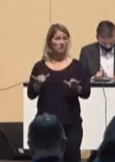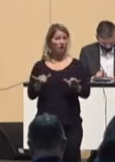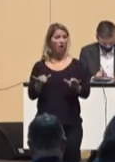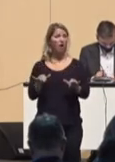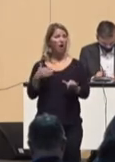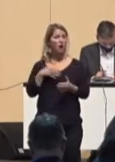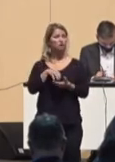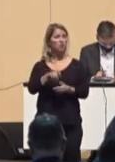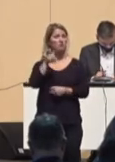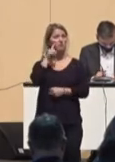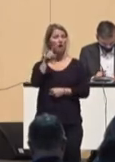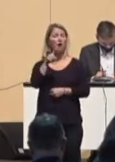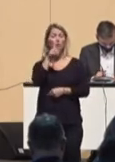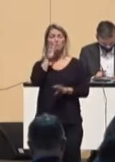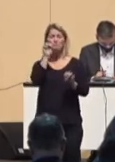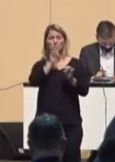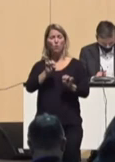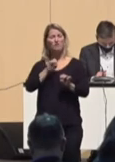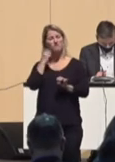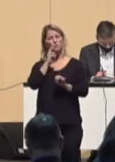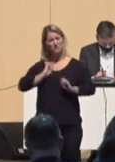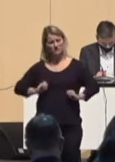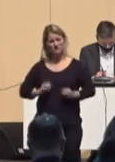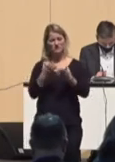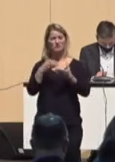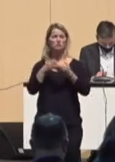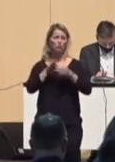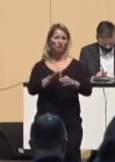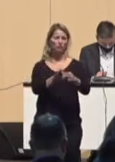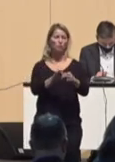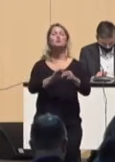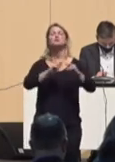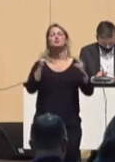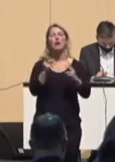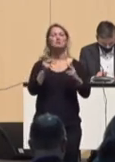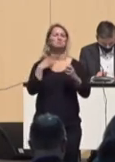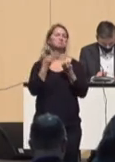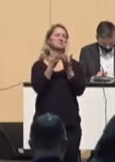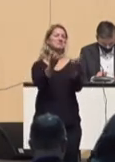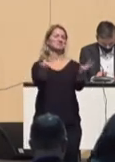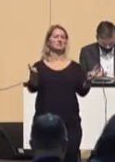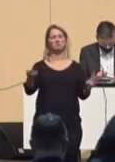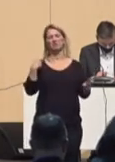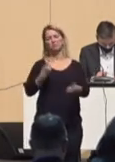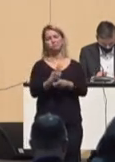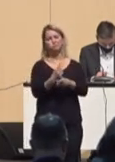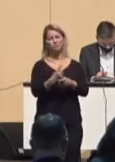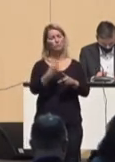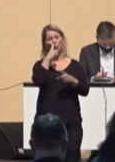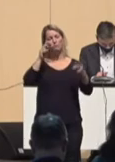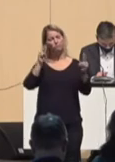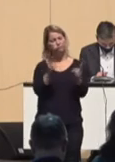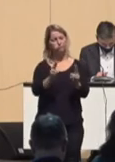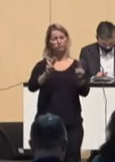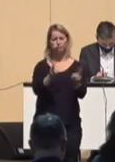Möglichkeit dieses Jahr stattfinden sollen. Natürlich in einer abgespeckten, natürlich in einer abgewandelten Form unter Wahrung eines